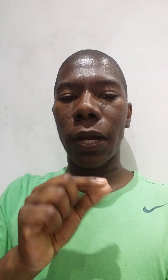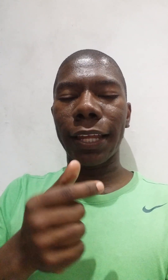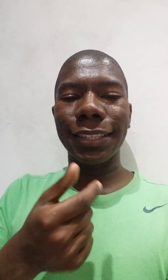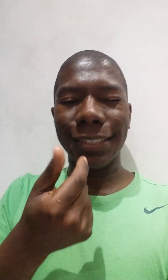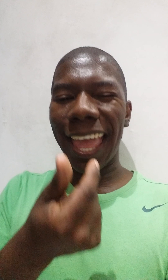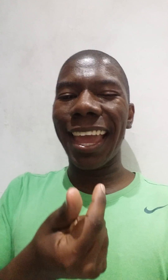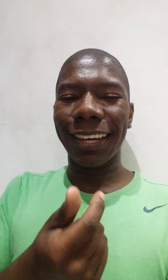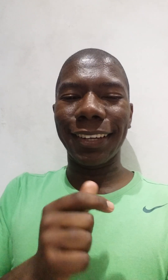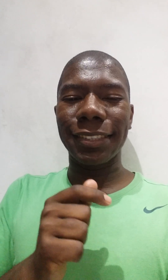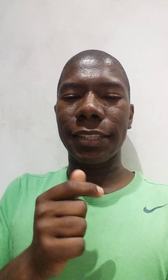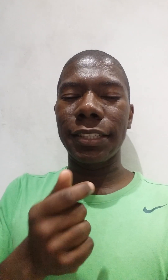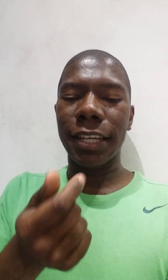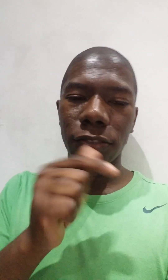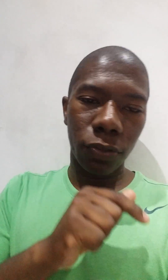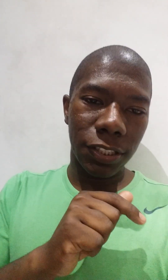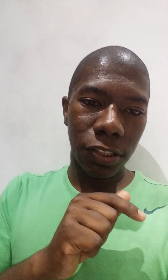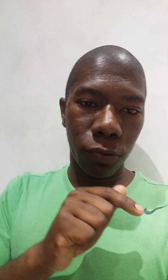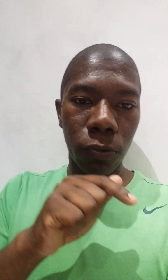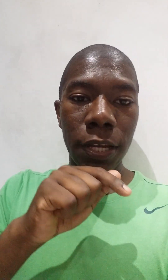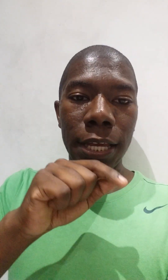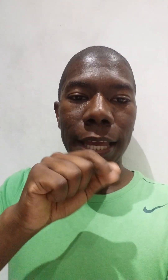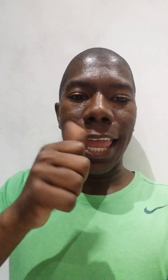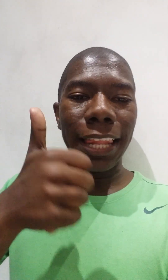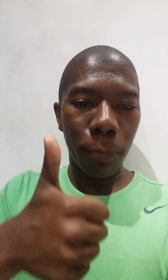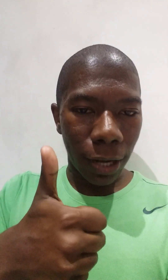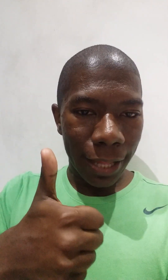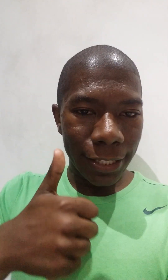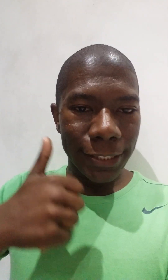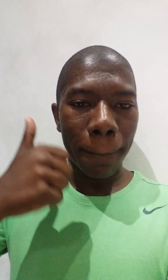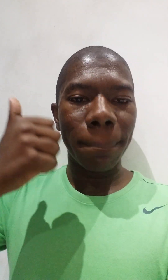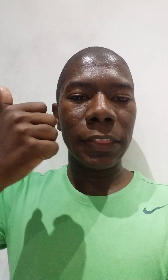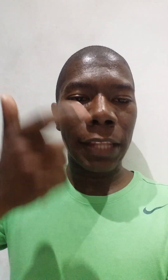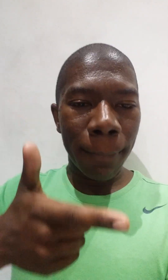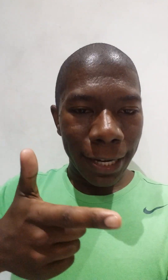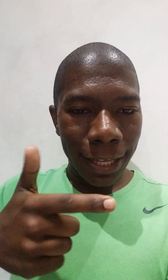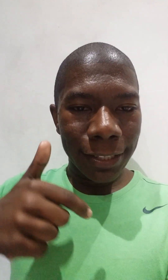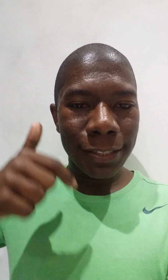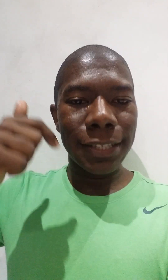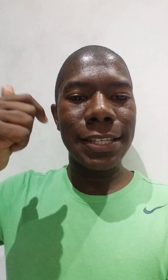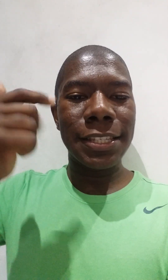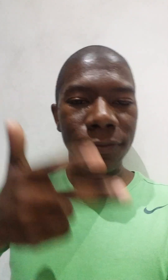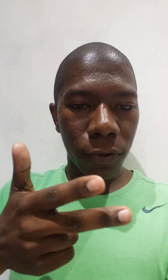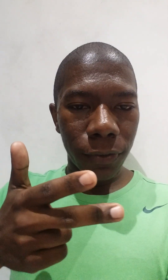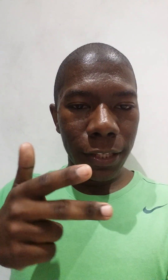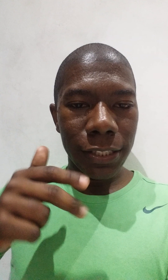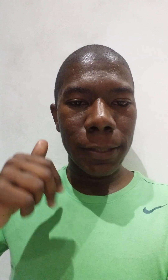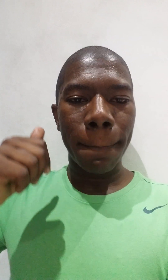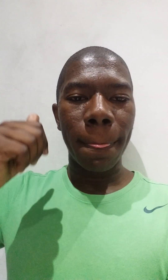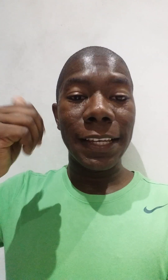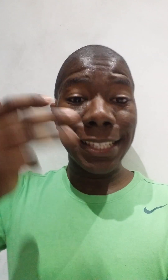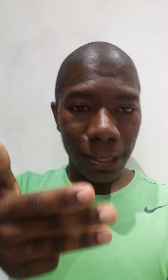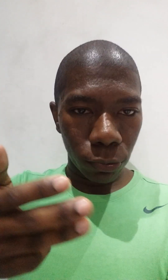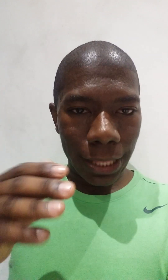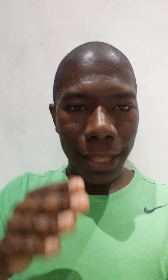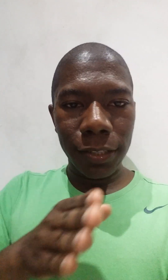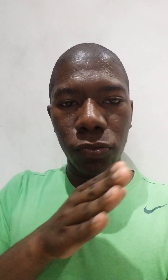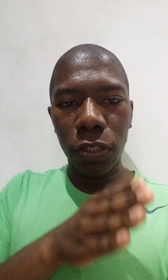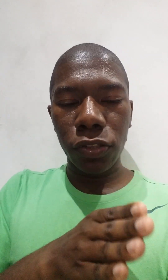aquelas técnicas de questões que são el elaboradas trabalhadas desenvolvidas e executadas durante